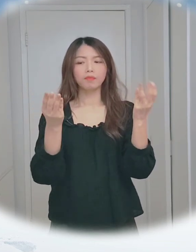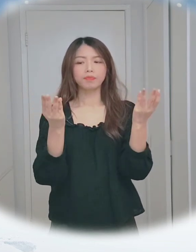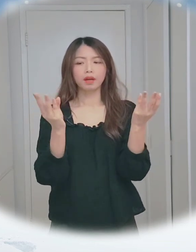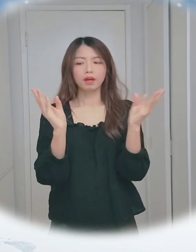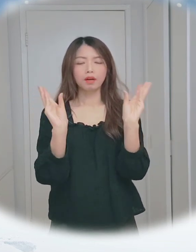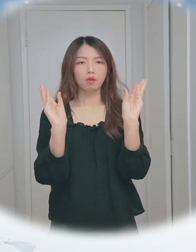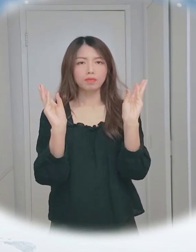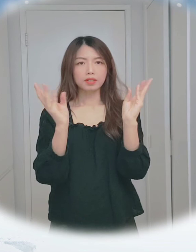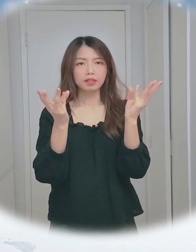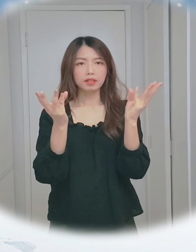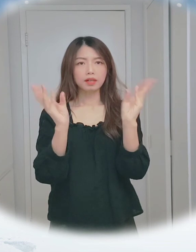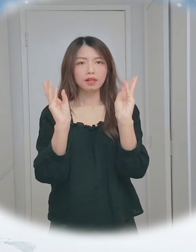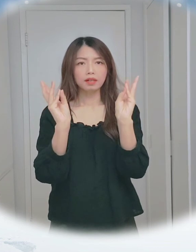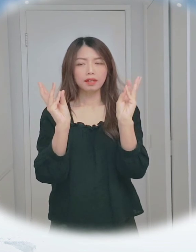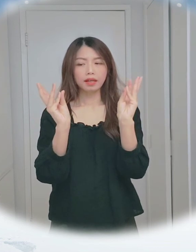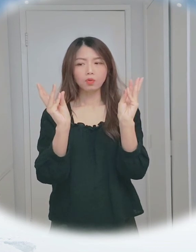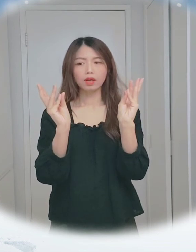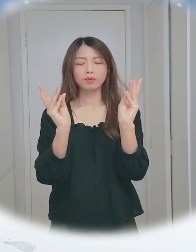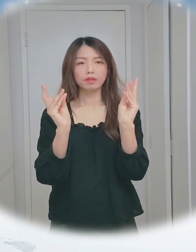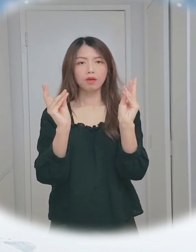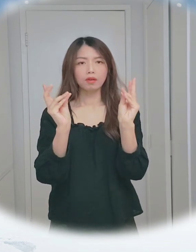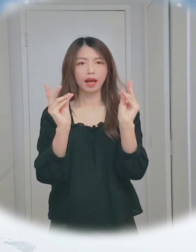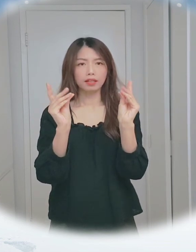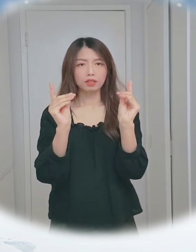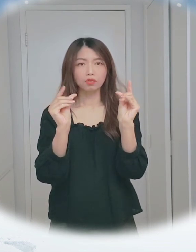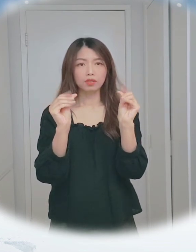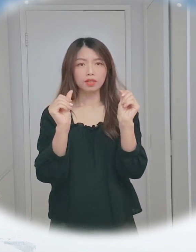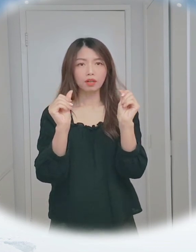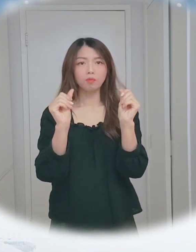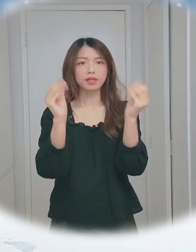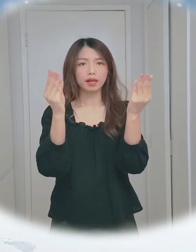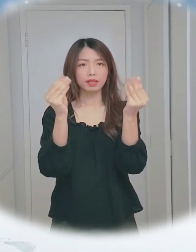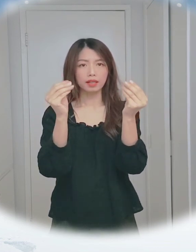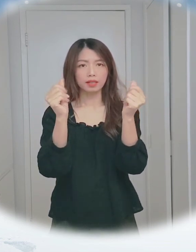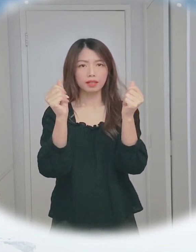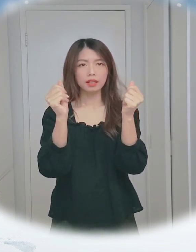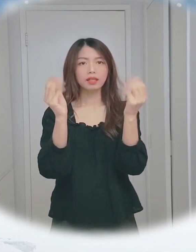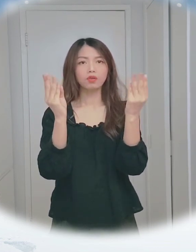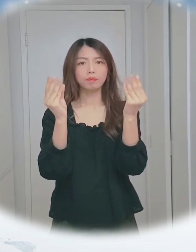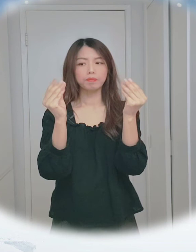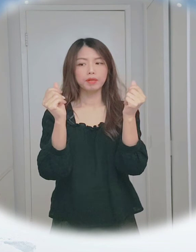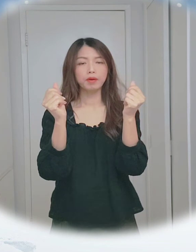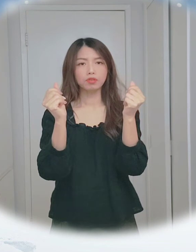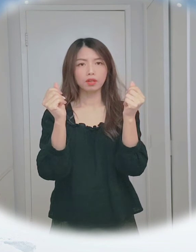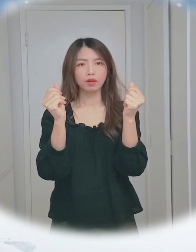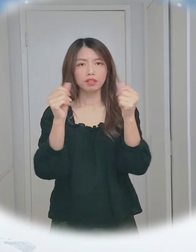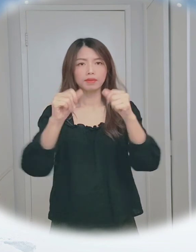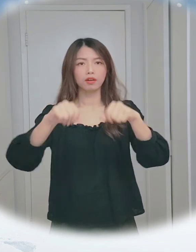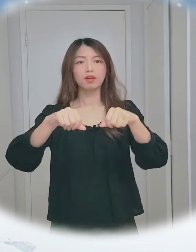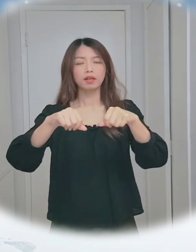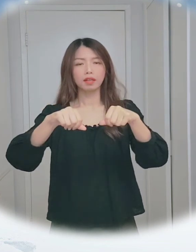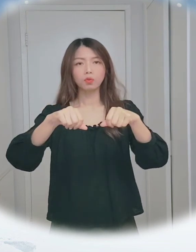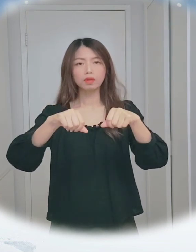되는데요. 엄지를 새끼손가락부터 약지 중지 검지까지 차례대로 이렇게 비벼주신다고